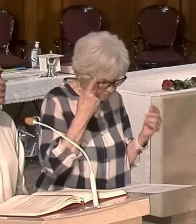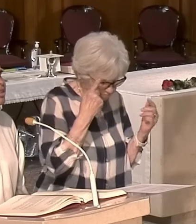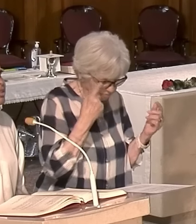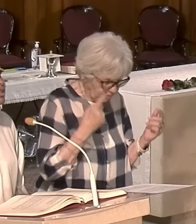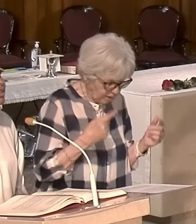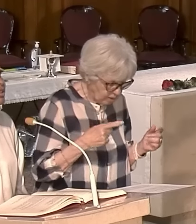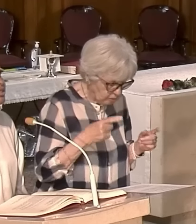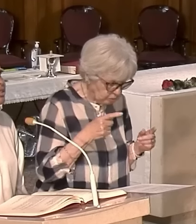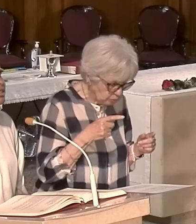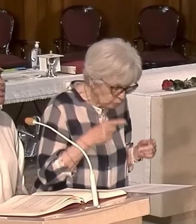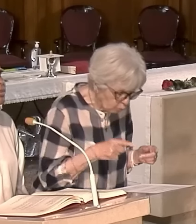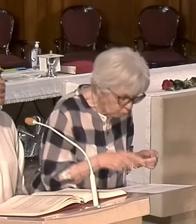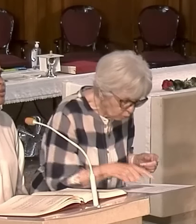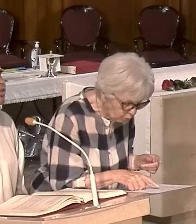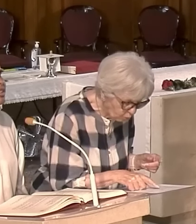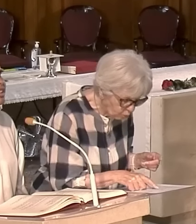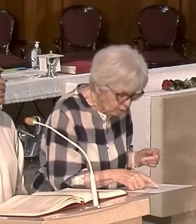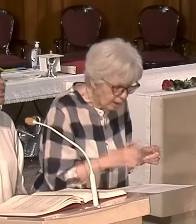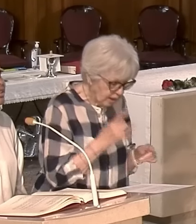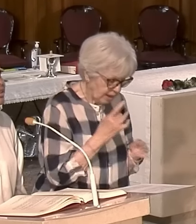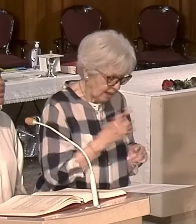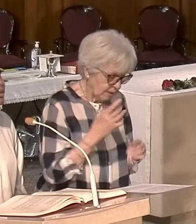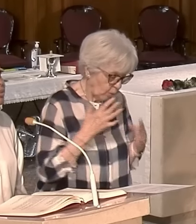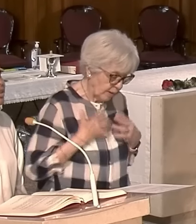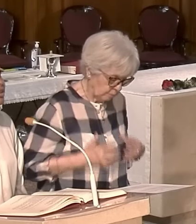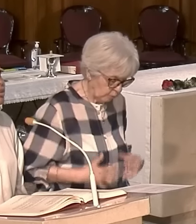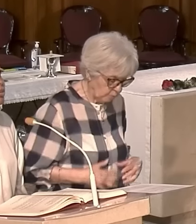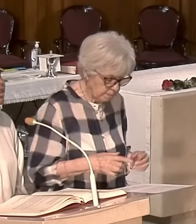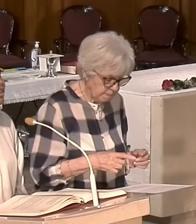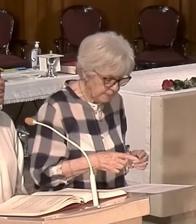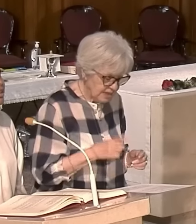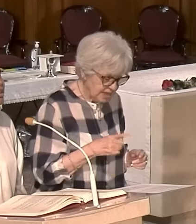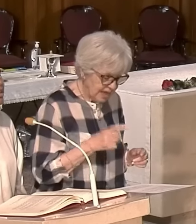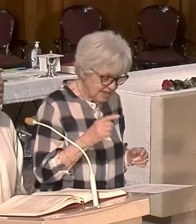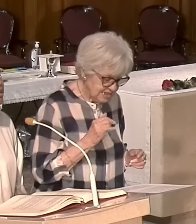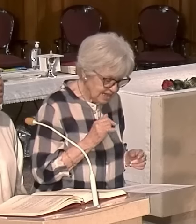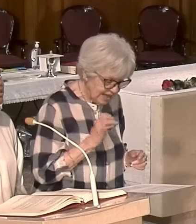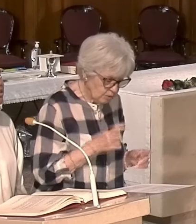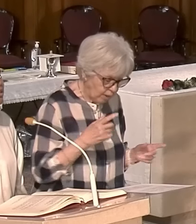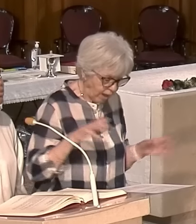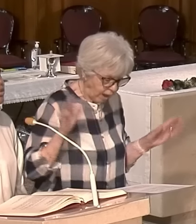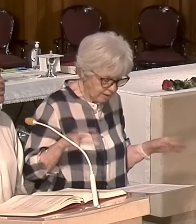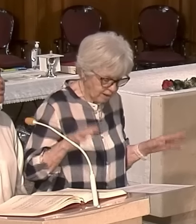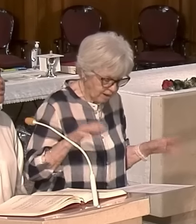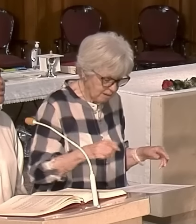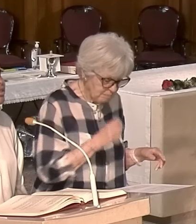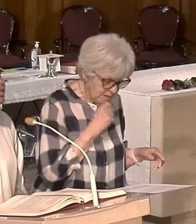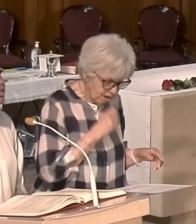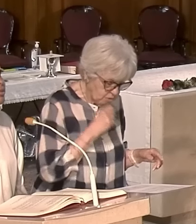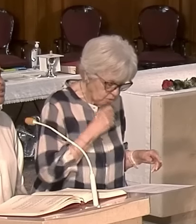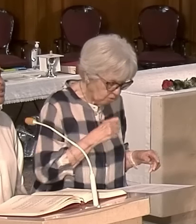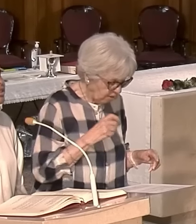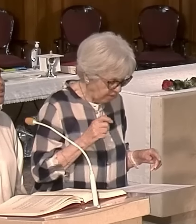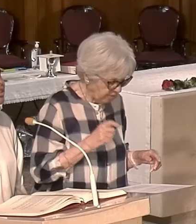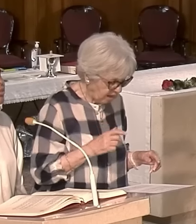de Satanás que me abofetea, para que no me engría. Por ello, tres veces le he pedido